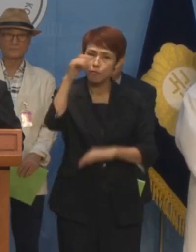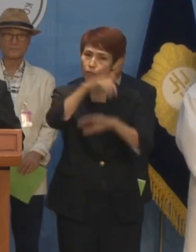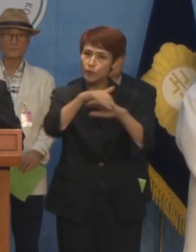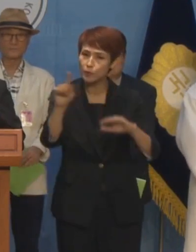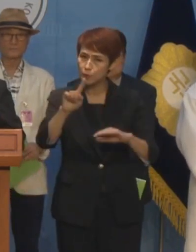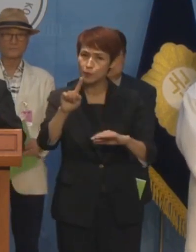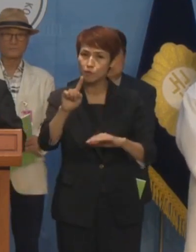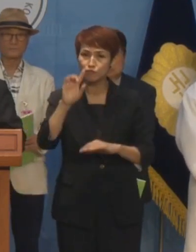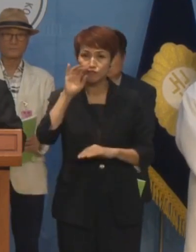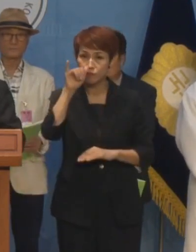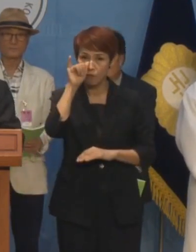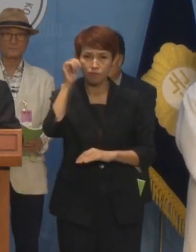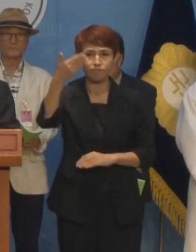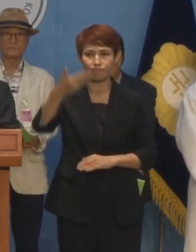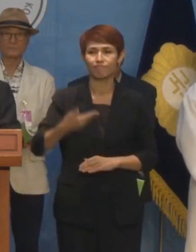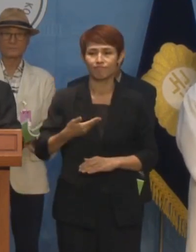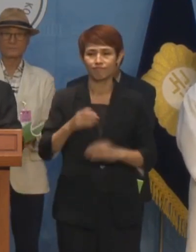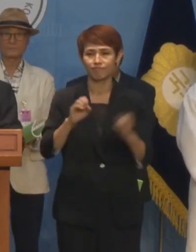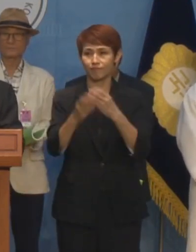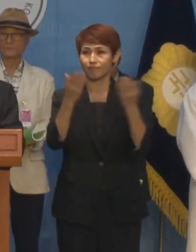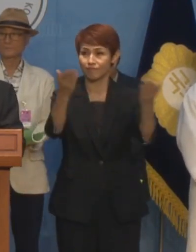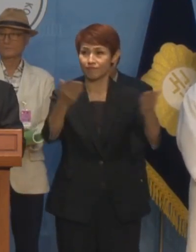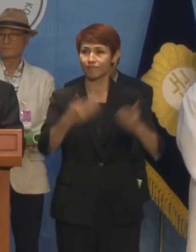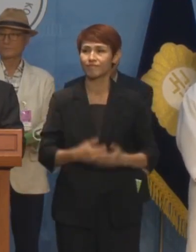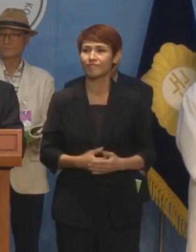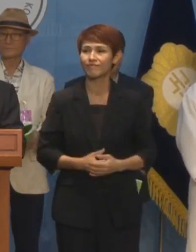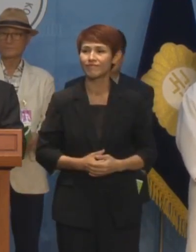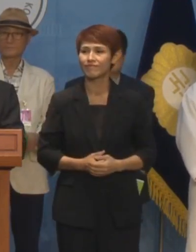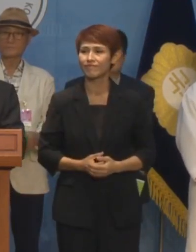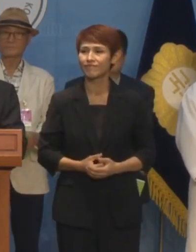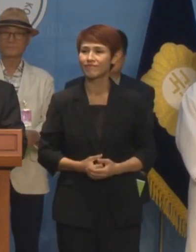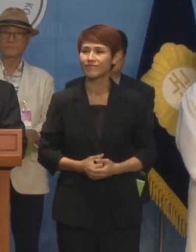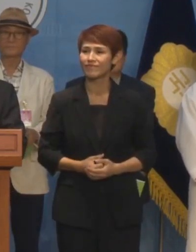대해서 궁금하신 부분이 있으면 질문 바랍니다.